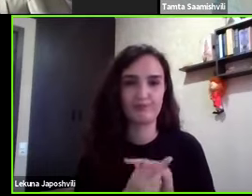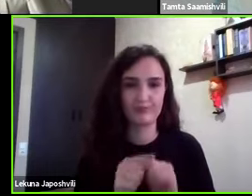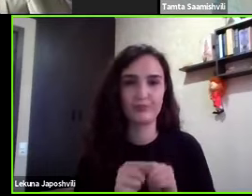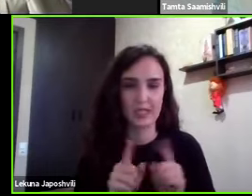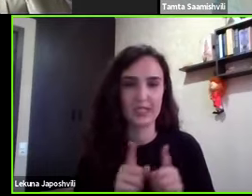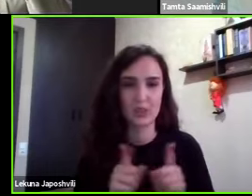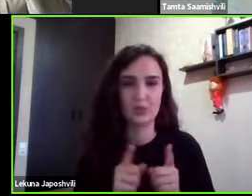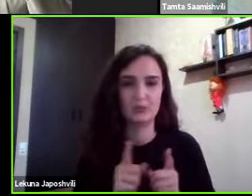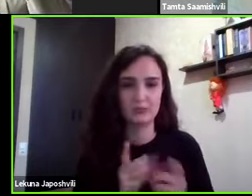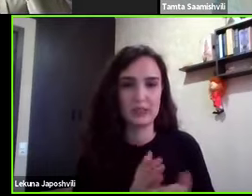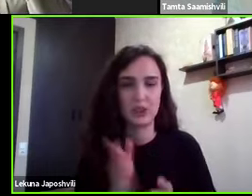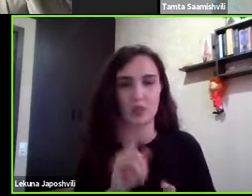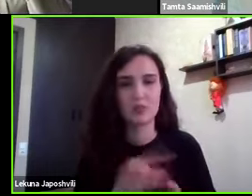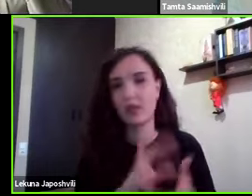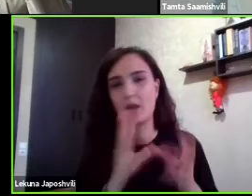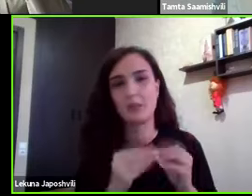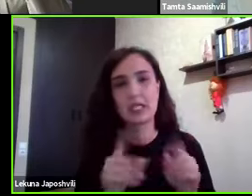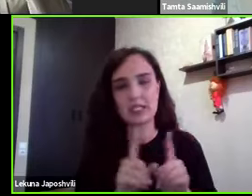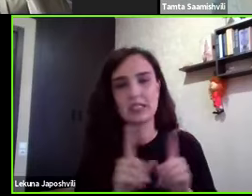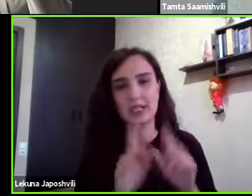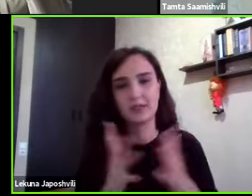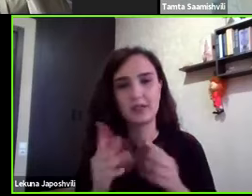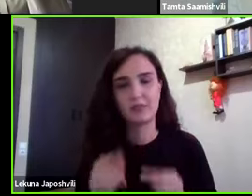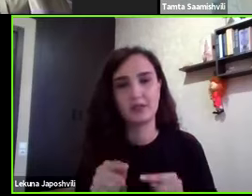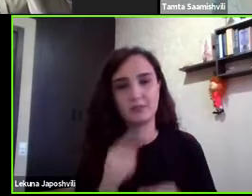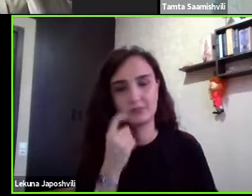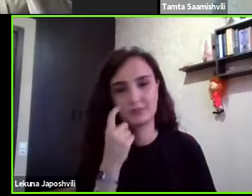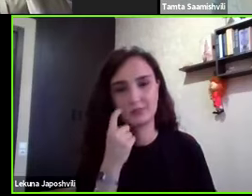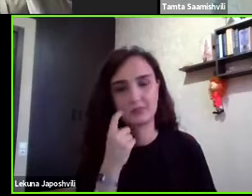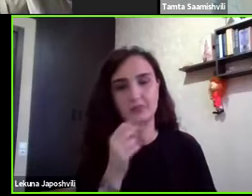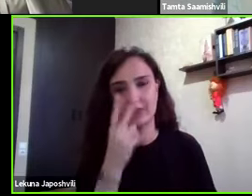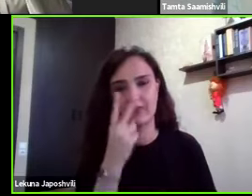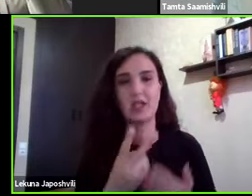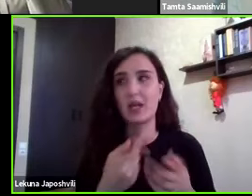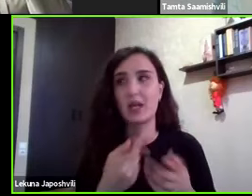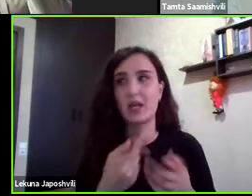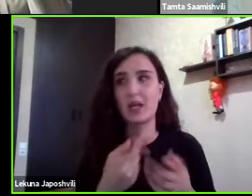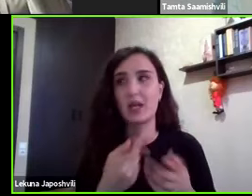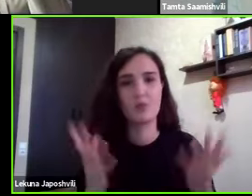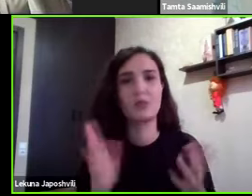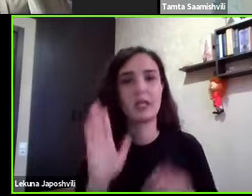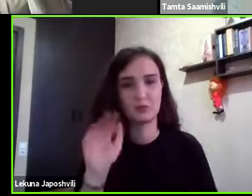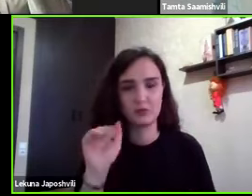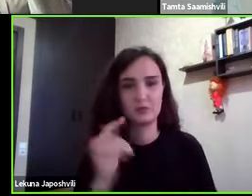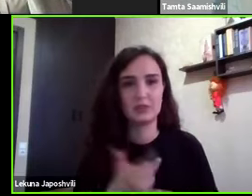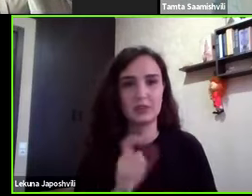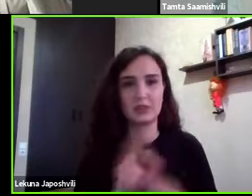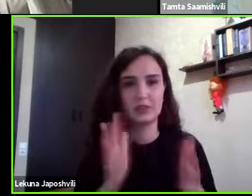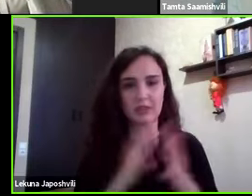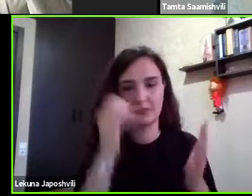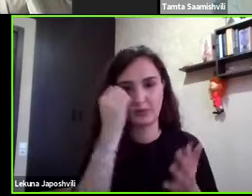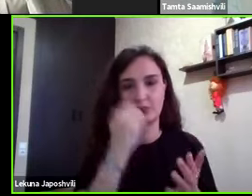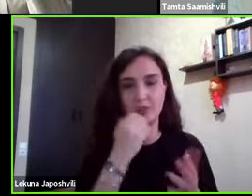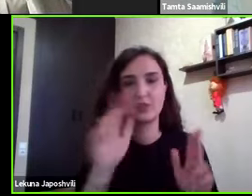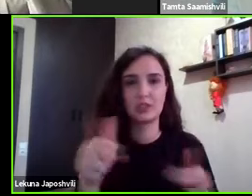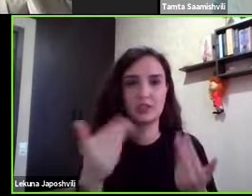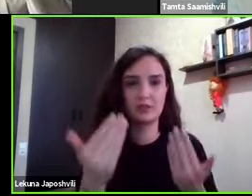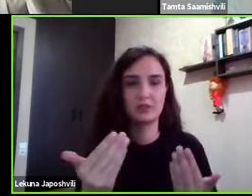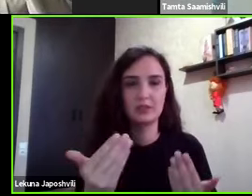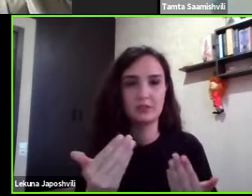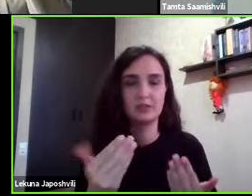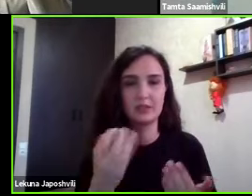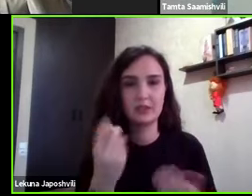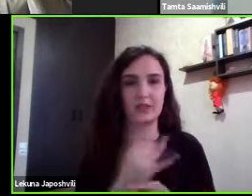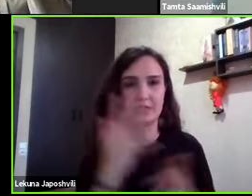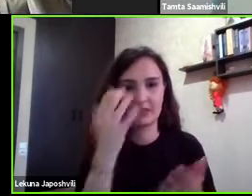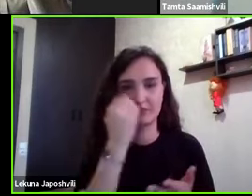ტენდენციაც ესე მიდის, რომ ეს ყველაფერი ასე ხდება. დაგვანახა ამ გარემომ, გემშვიდობებით, ძალიან დიდი მადლობა ჩართვისთვის, ისევ ერთხელ